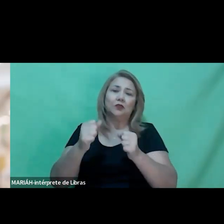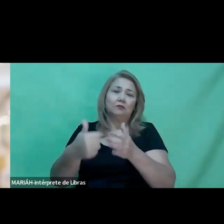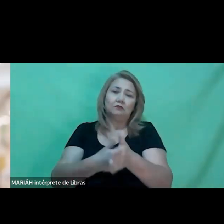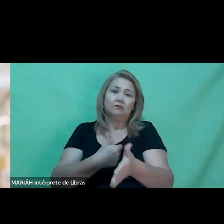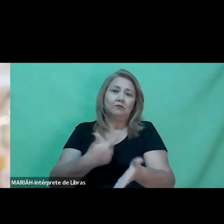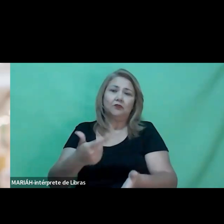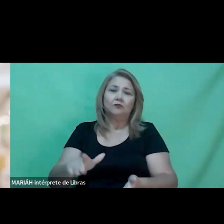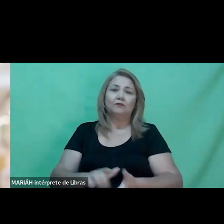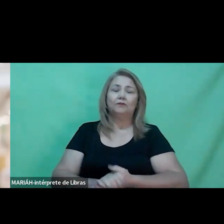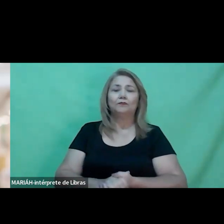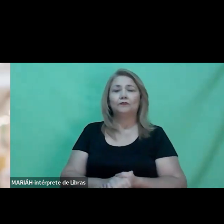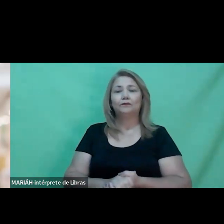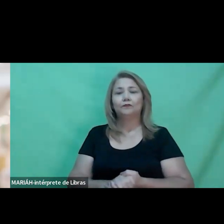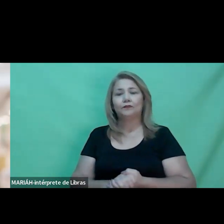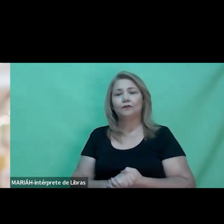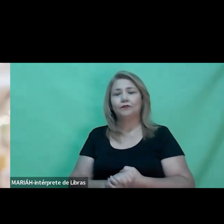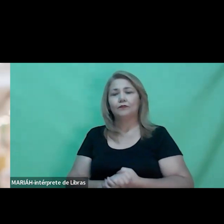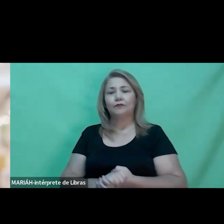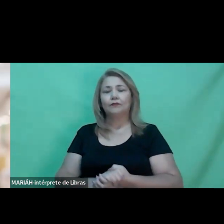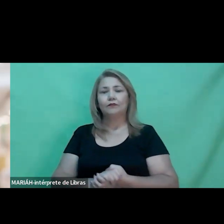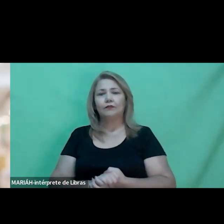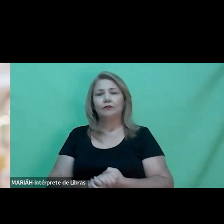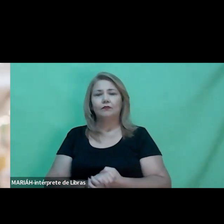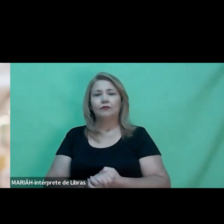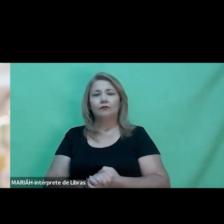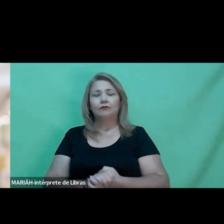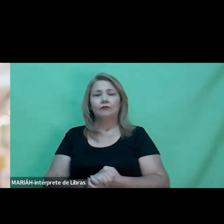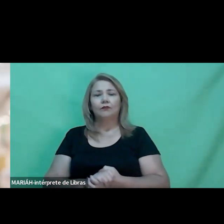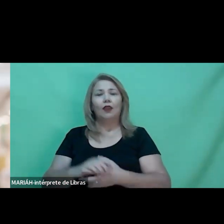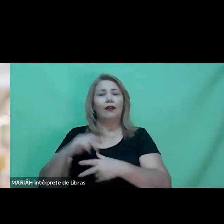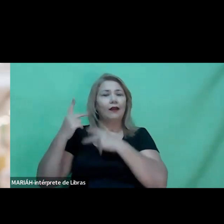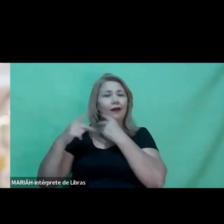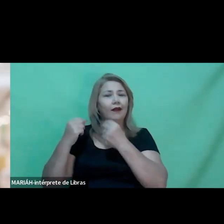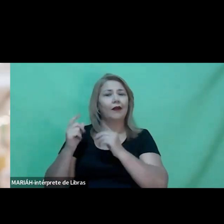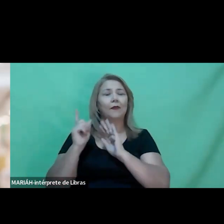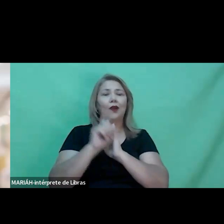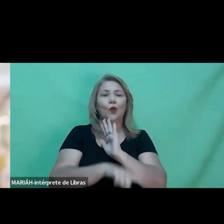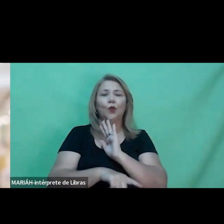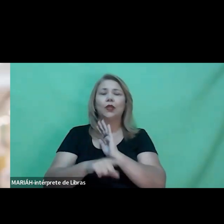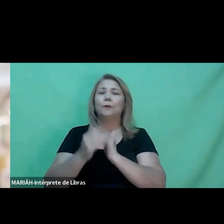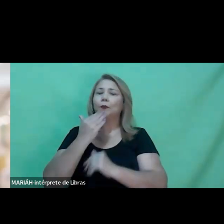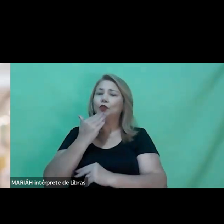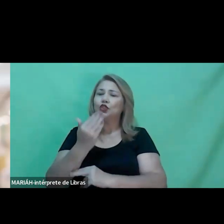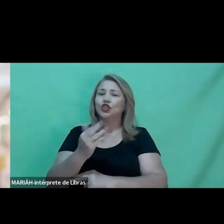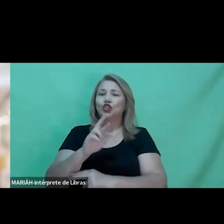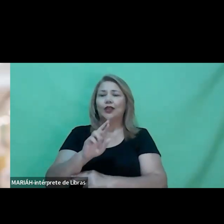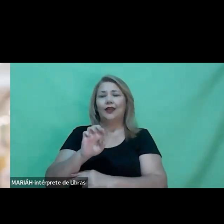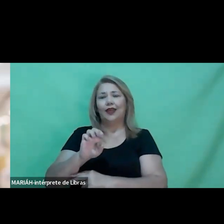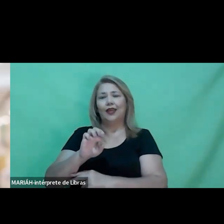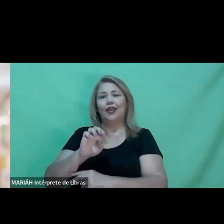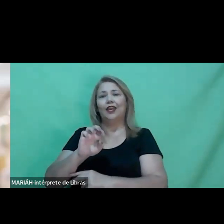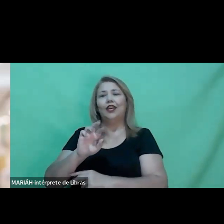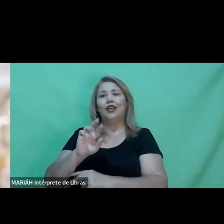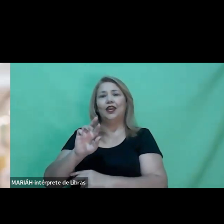decía por experiencia también es necesario considerar que para cada persona con sord seera es un gran esfuerzo de concentración para poder